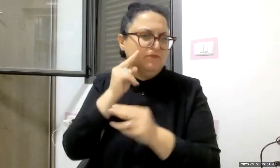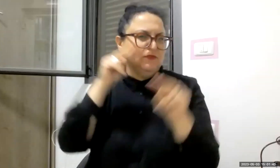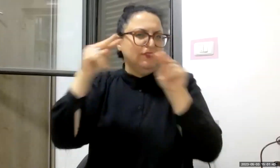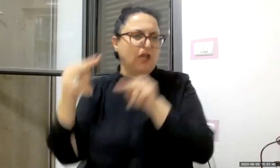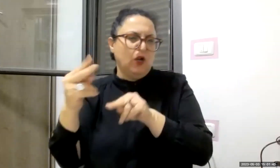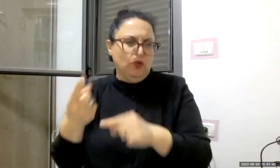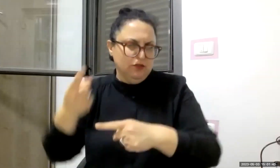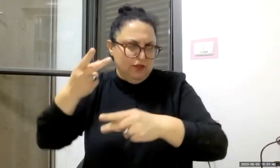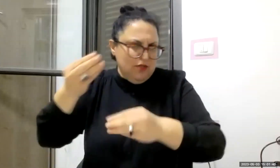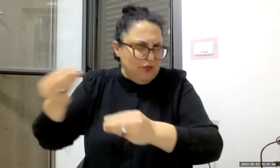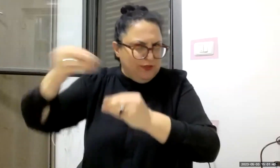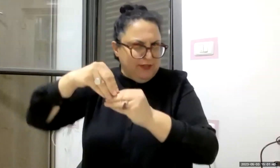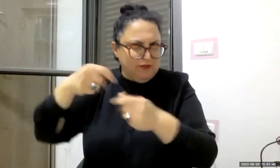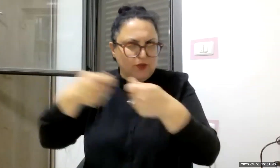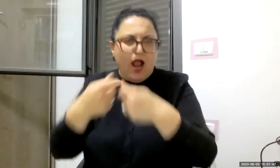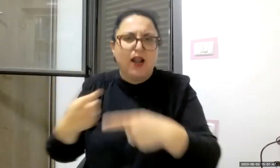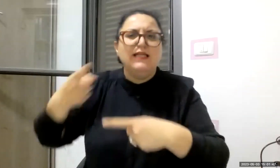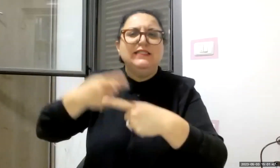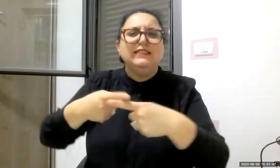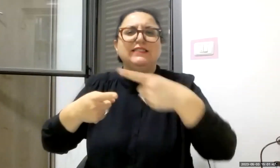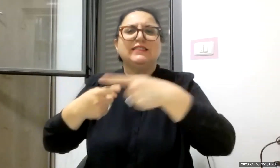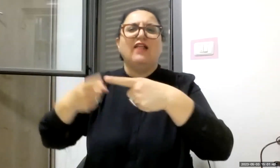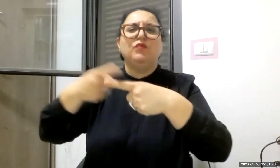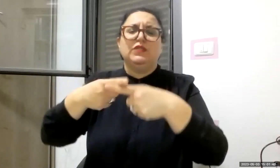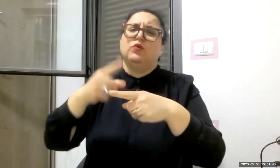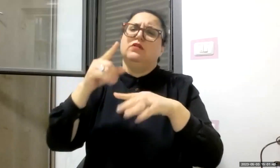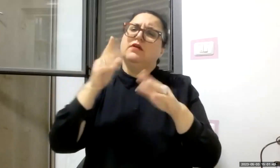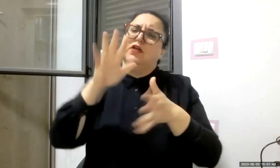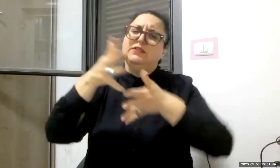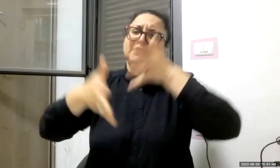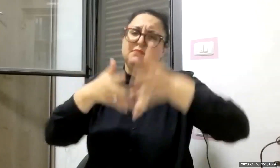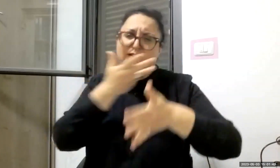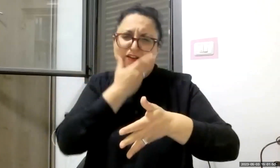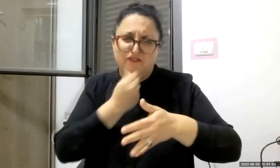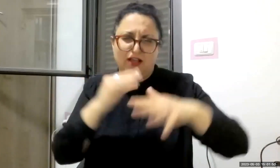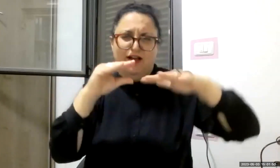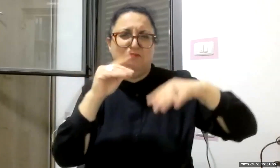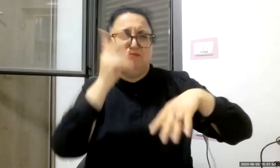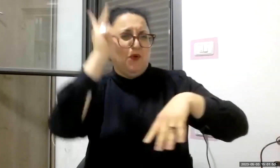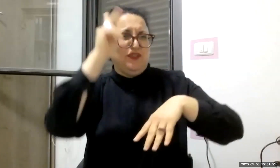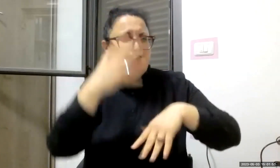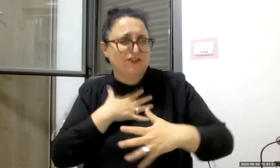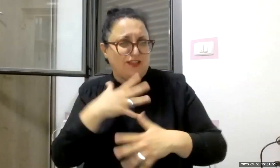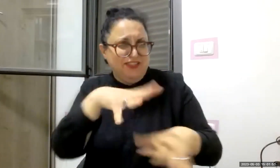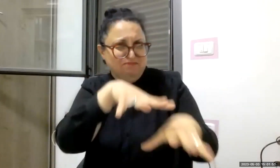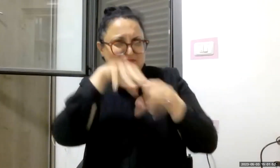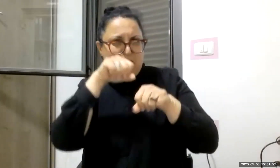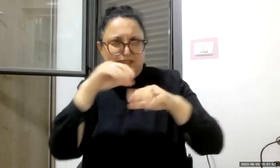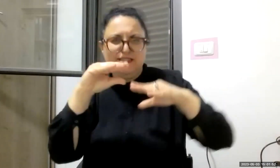רוצה להציע עוד זווית ראייה להצטלבויות. יש סימן